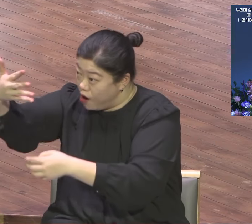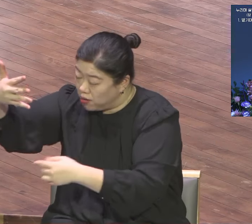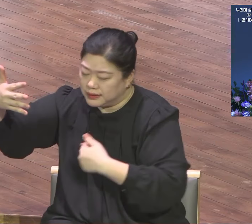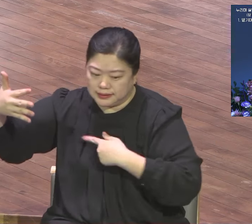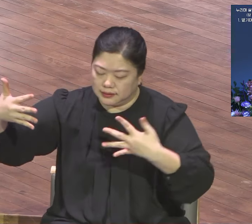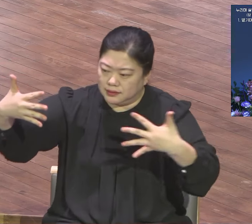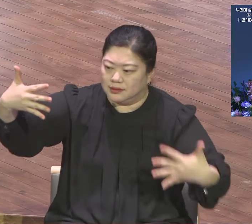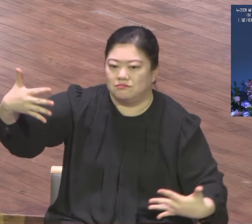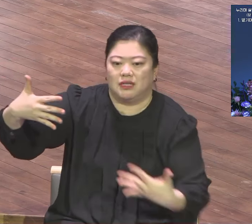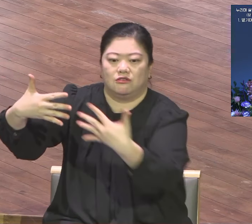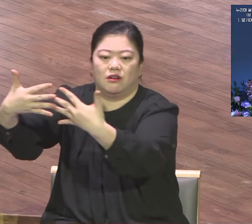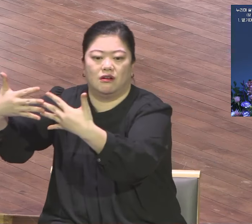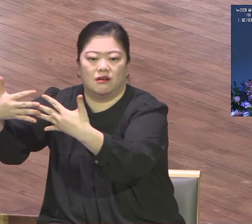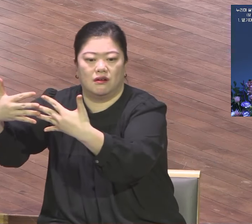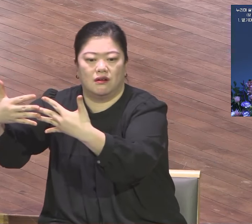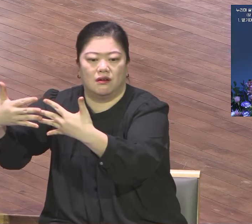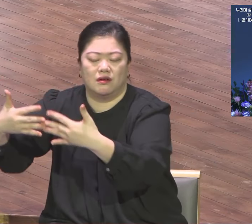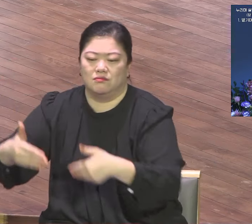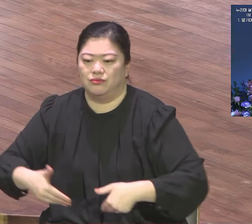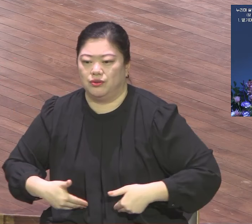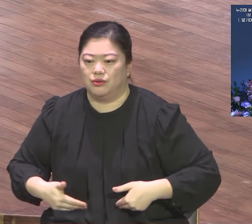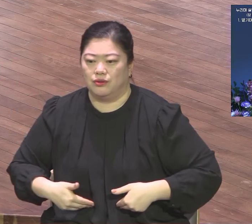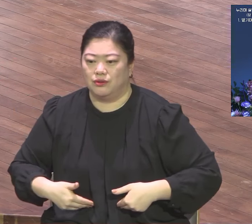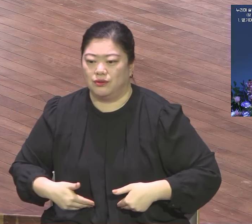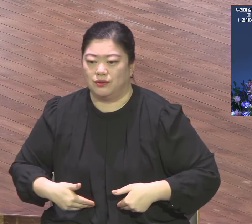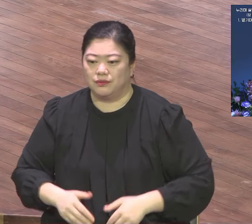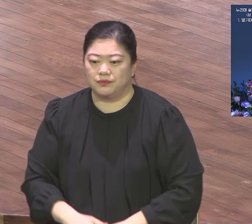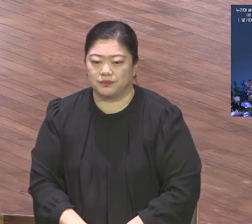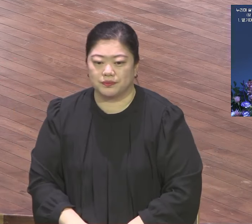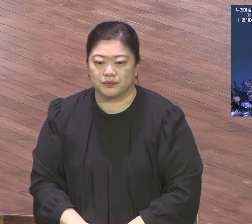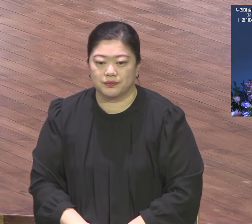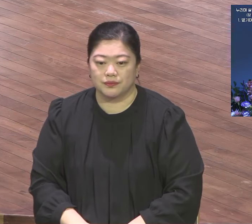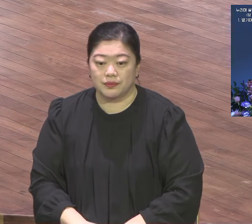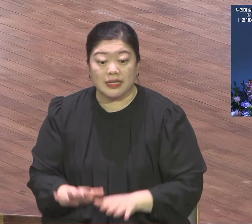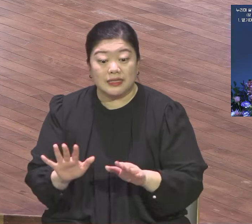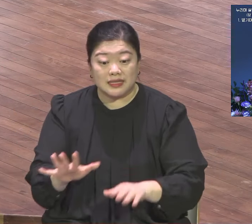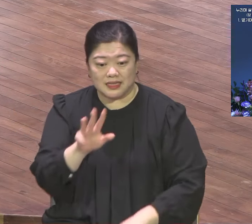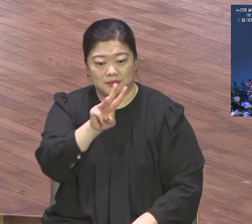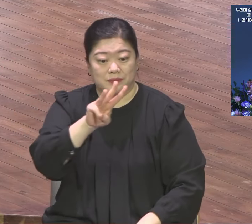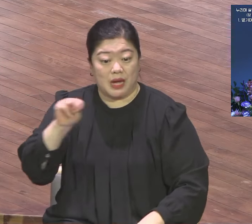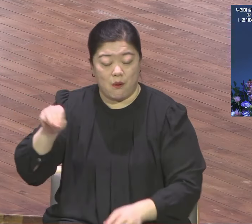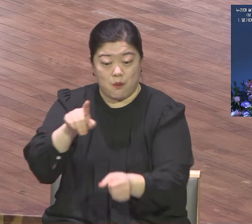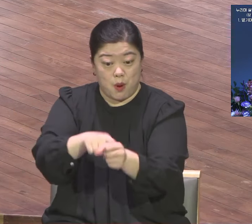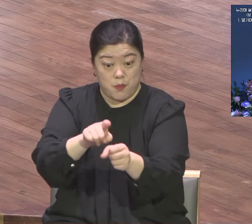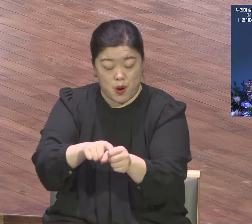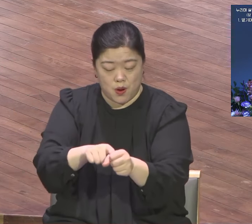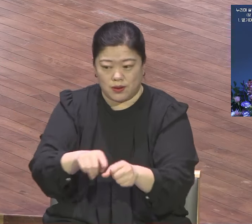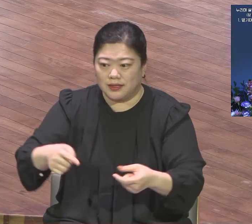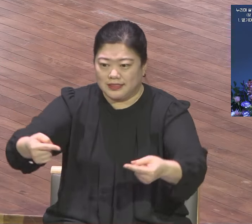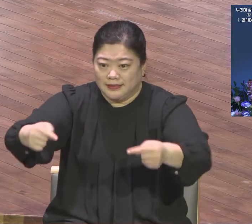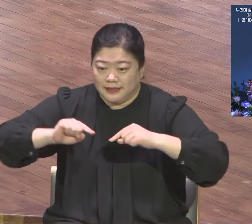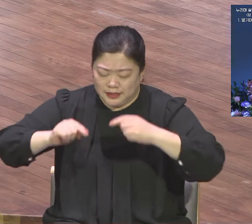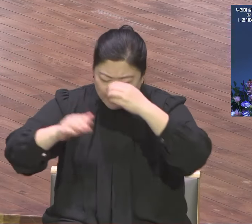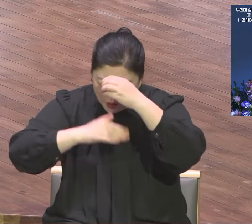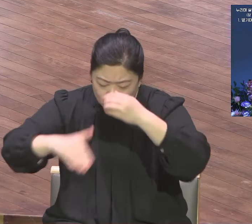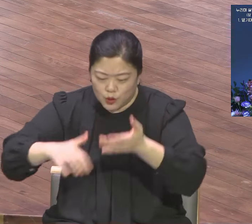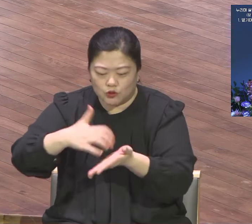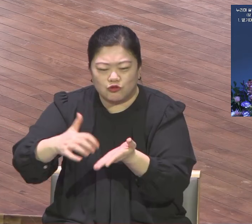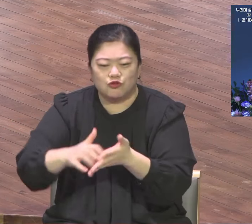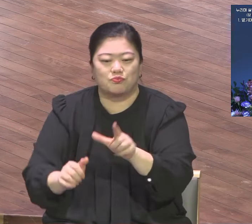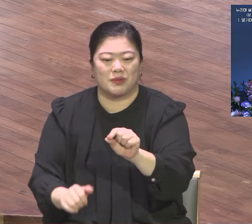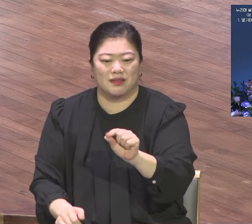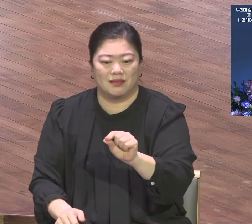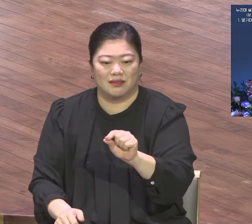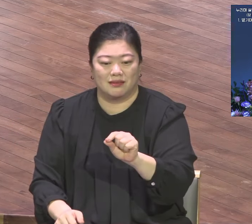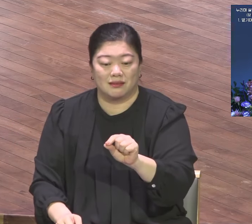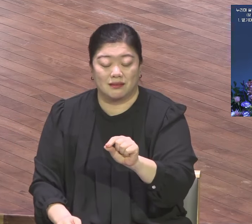결과가 오는가? 1만 출세 성도를 향한 도전입니다. 단순한 수적 부흥이